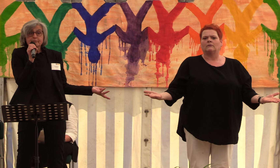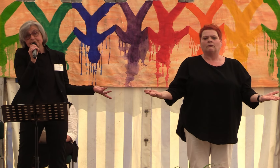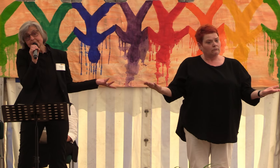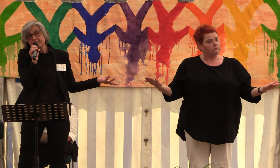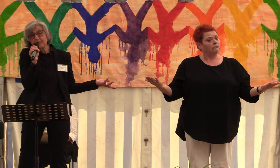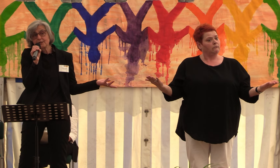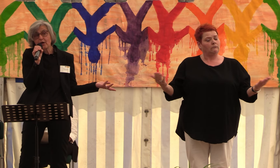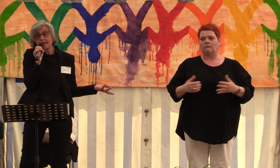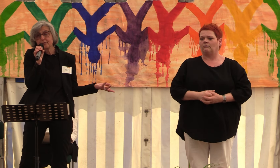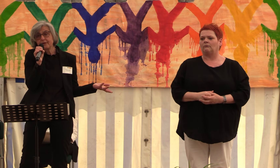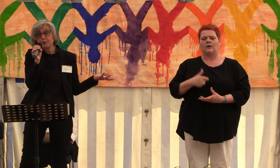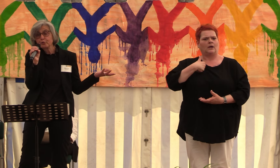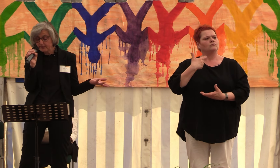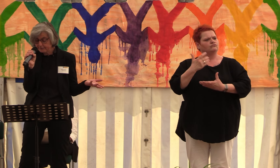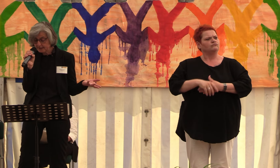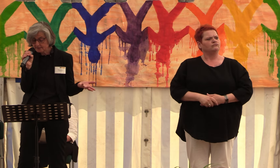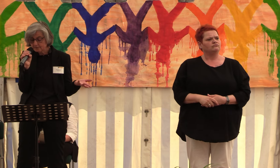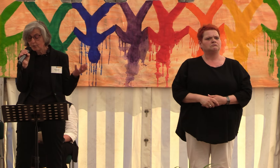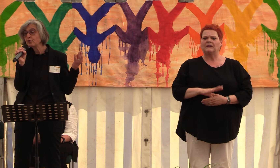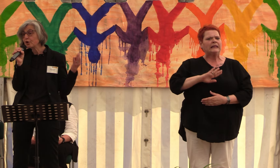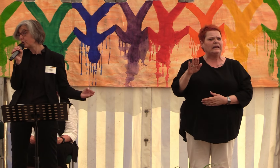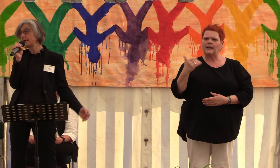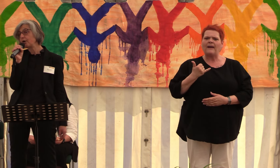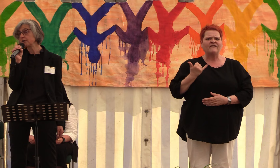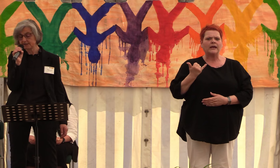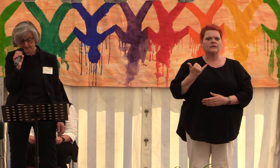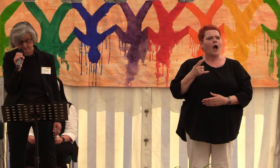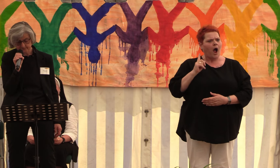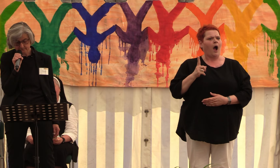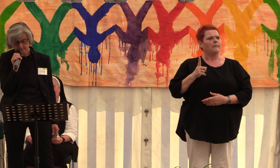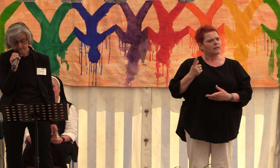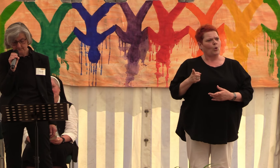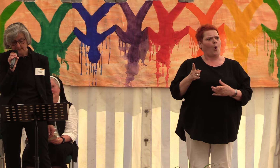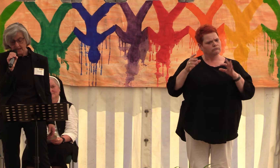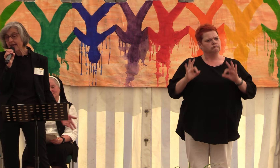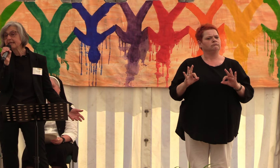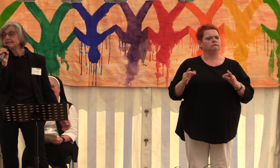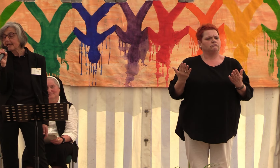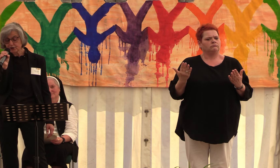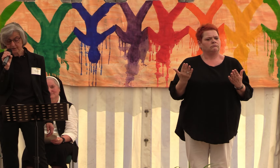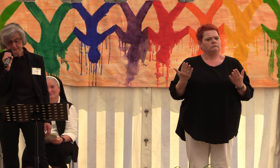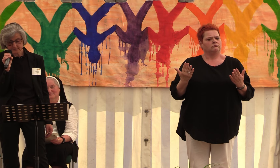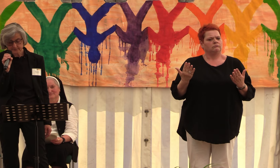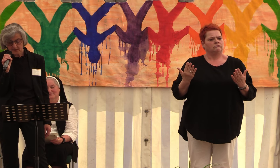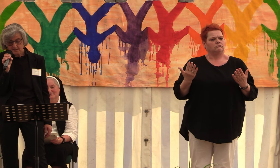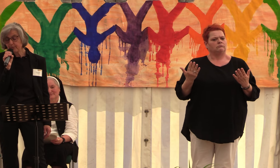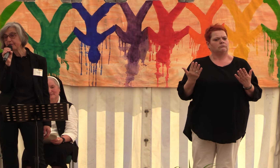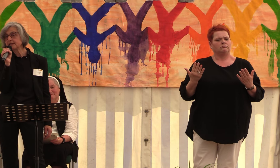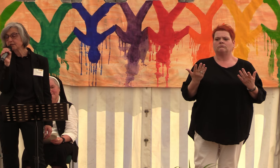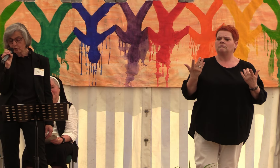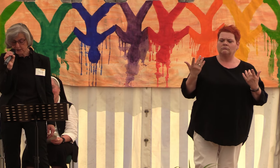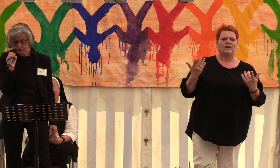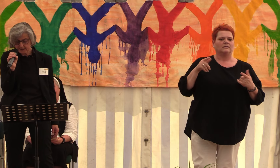Oder ist mir dann so eingefallen, unperfekt und doch genau richtig. Eine Gesellschaft,